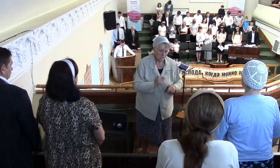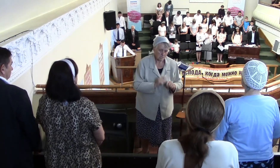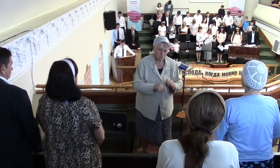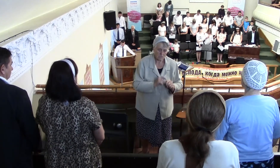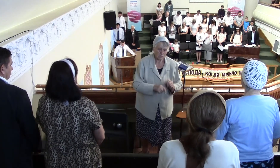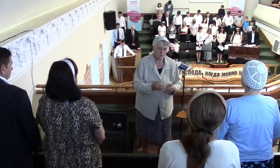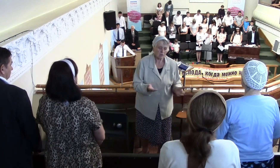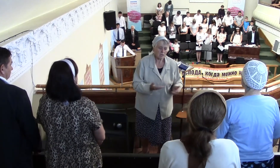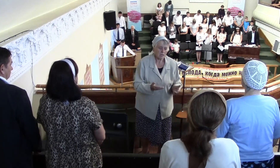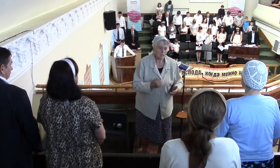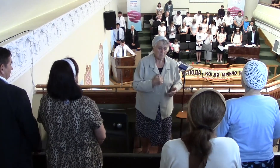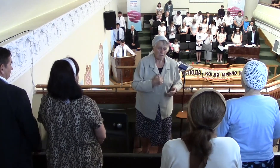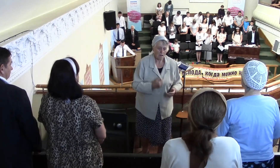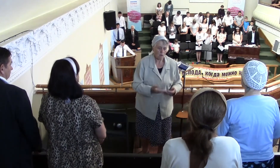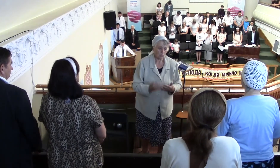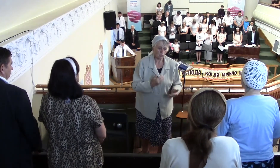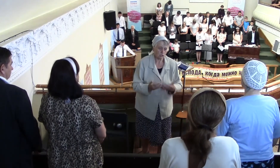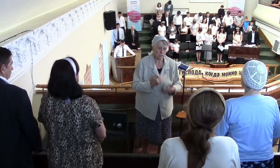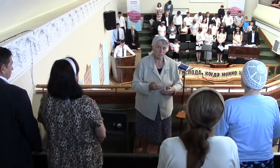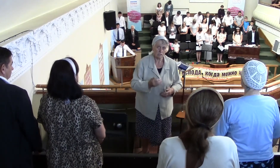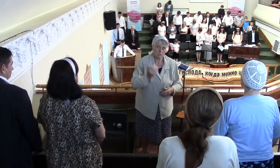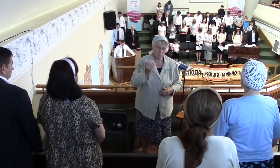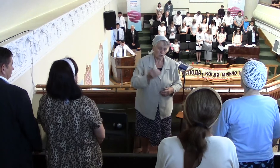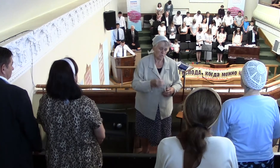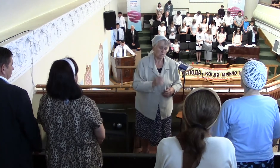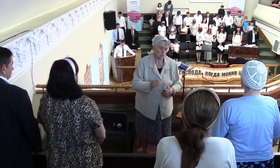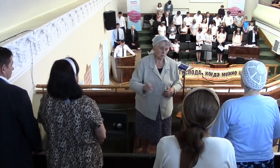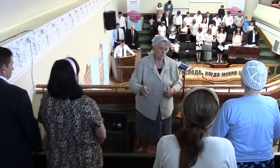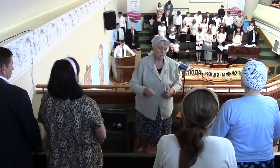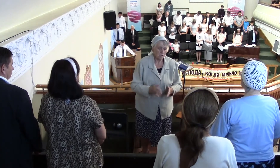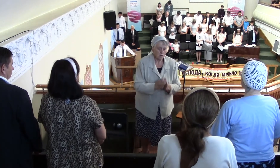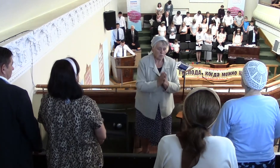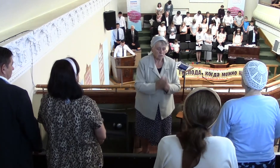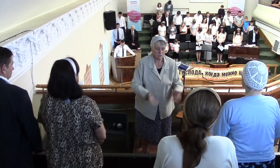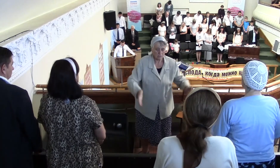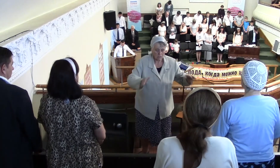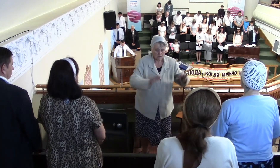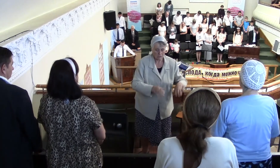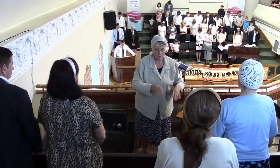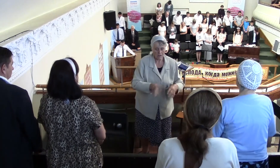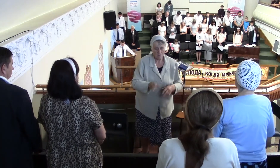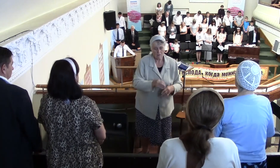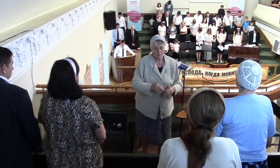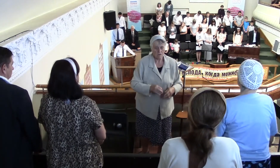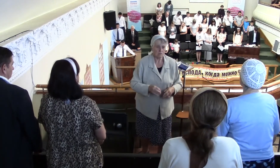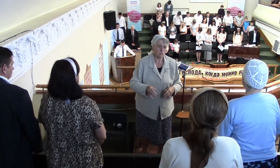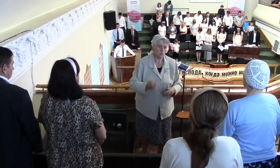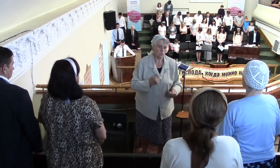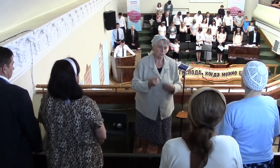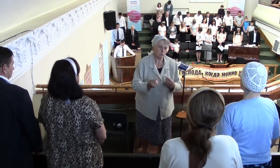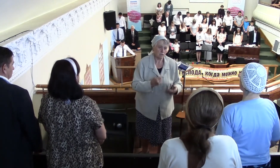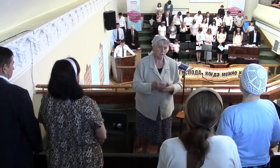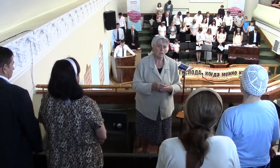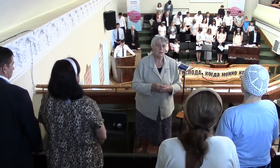каких отношениях, Господи, мы с Тобою и с людьми. Мы просим, Господи, Твое благословение на весь ход служения, благослови хор, воспевающий